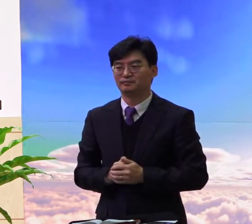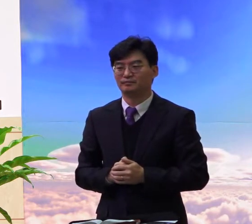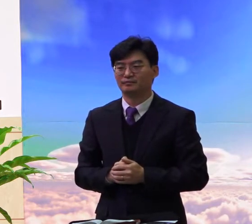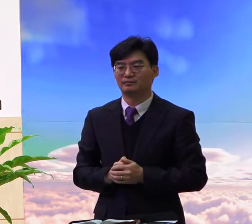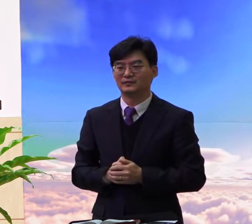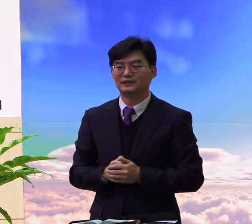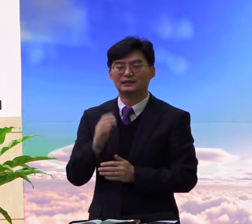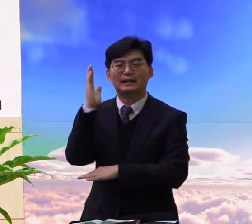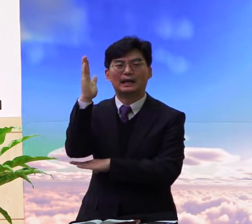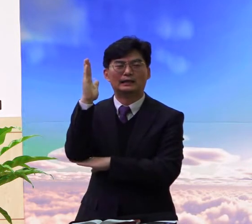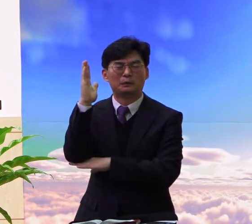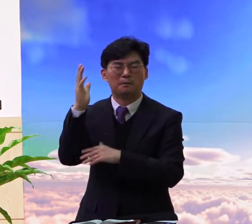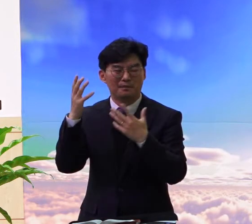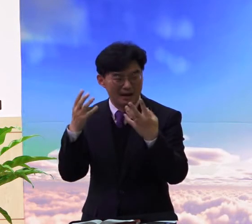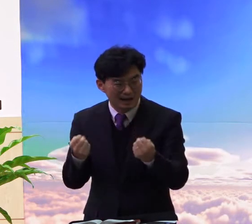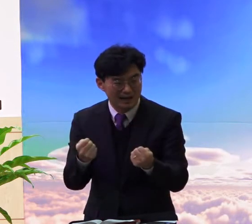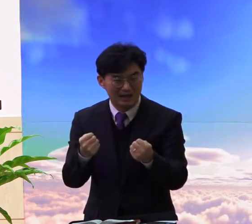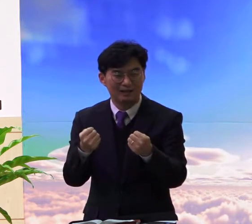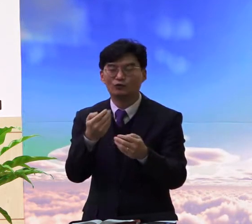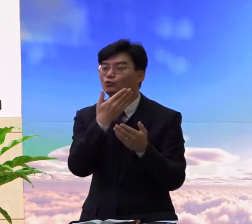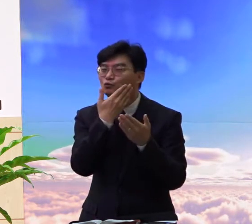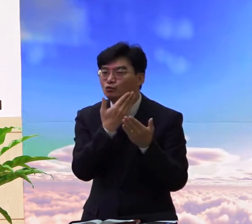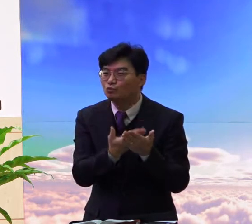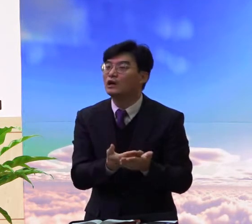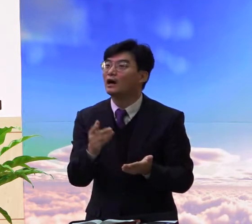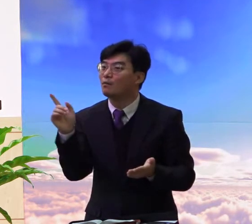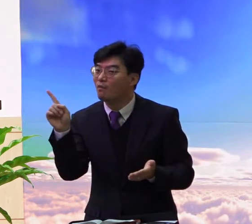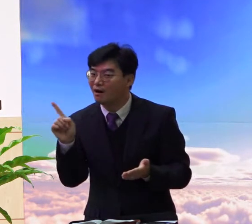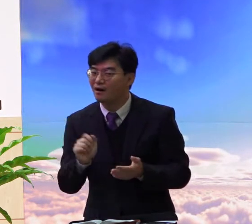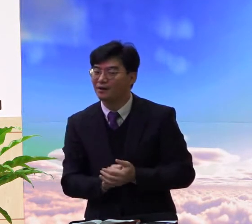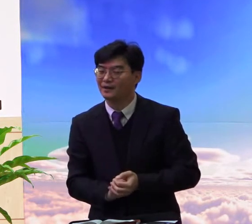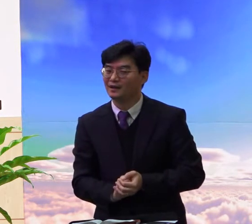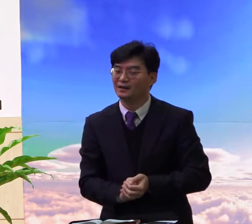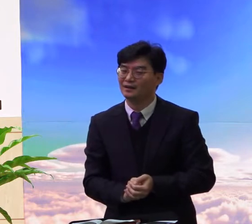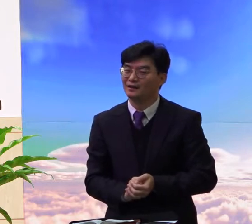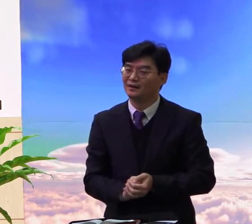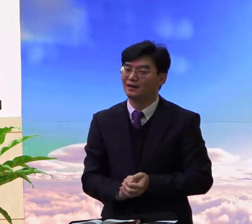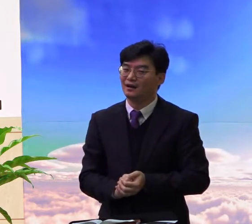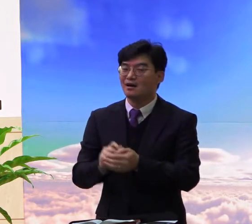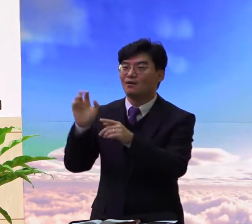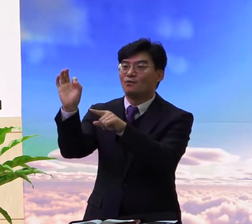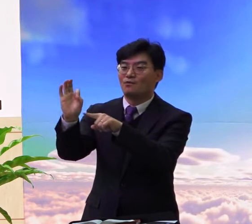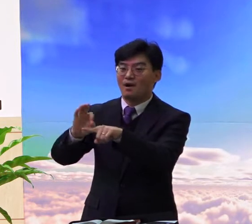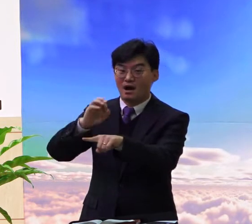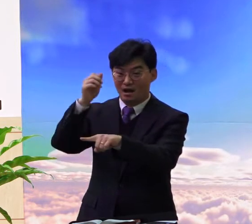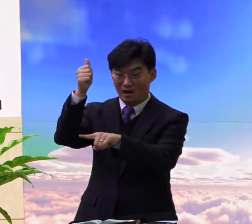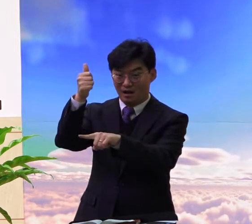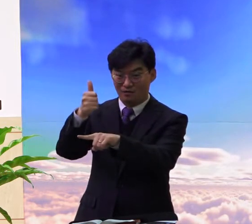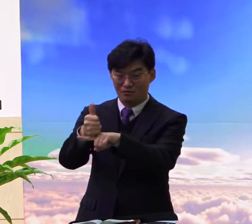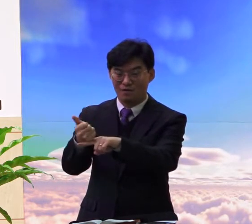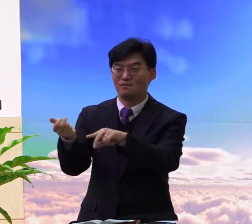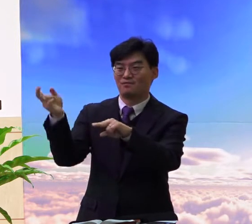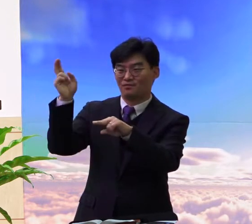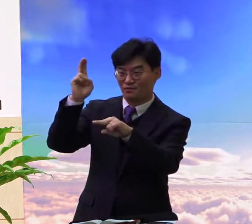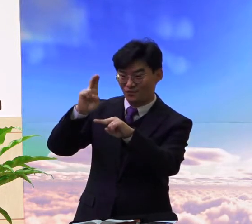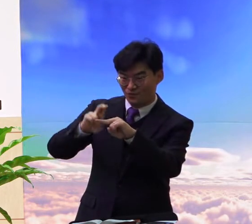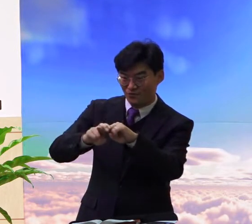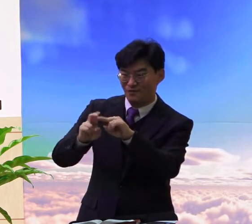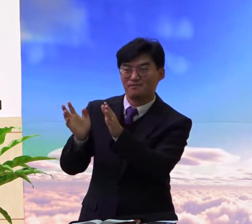이야기가 있습니다. 다윗의 이야기에서 빼놓을 수 없는 것은 왕으로서 누렸던